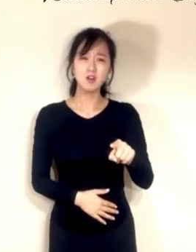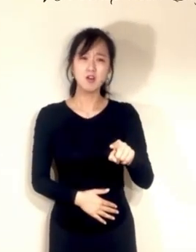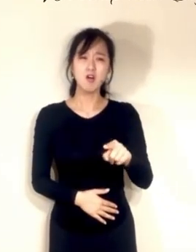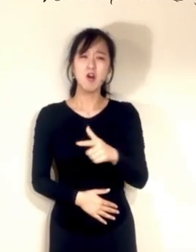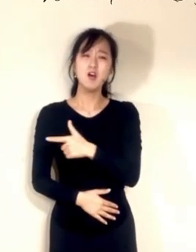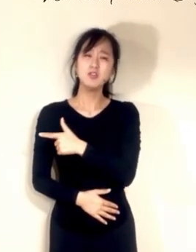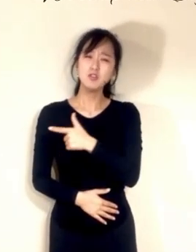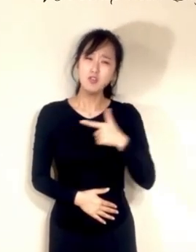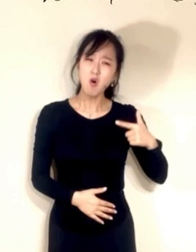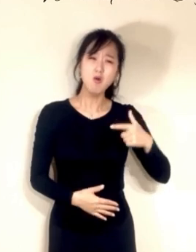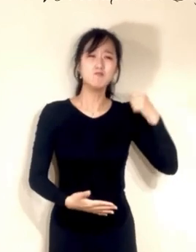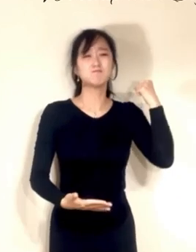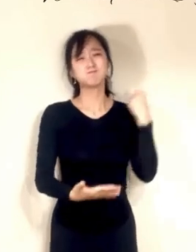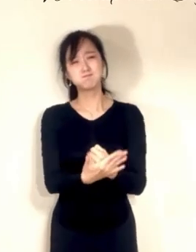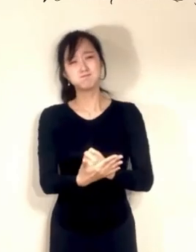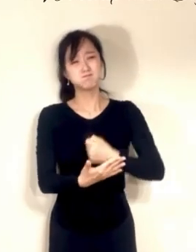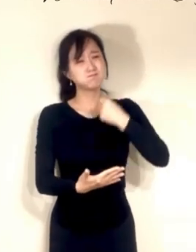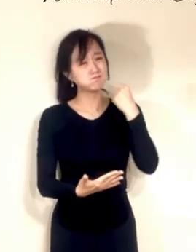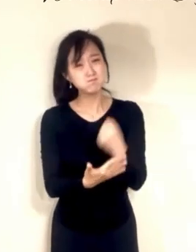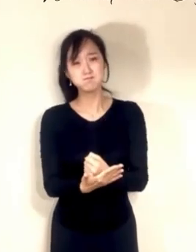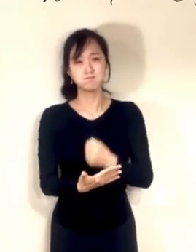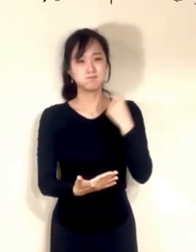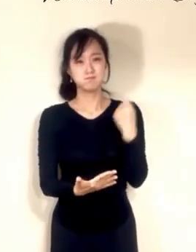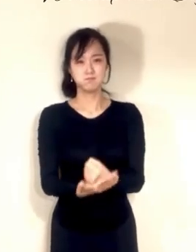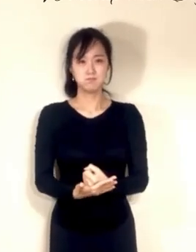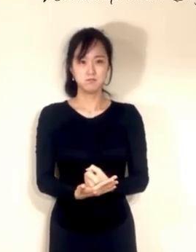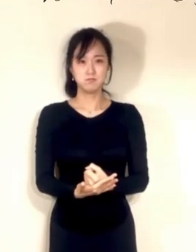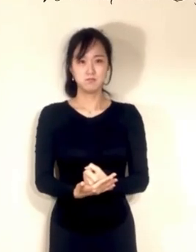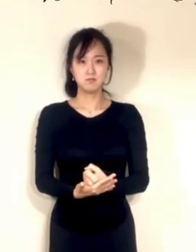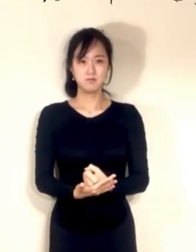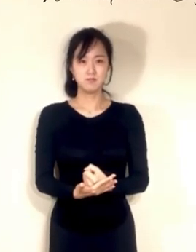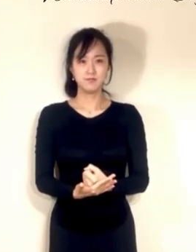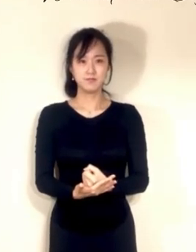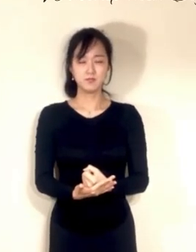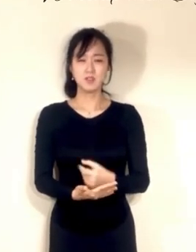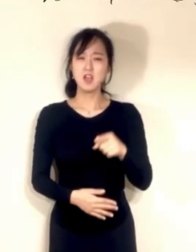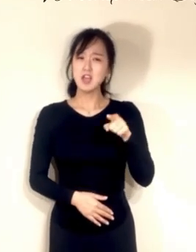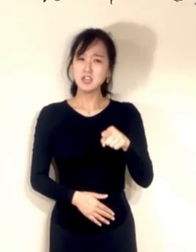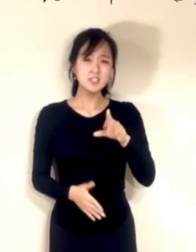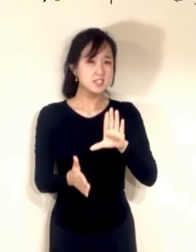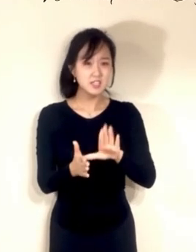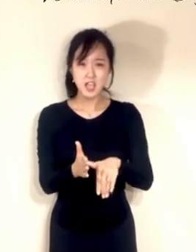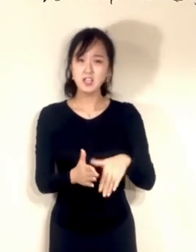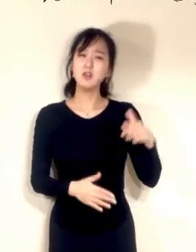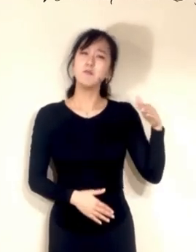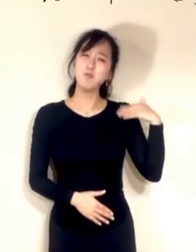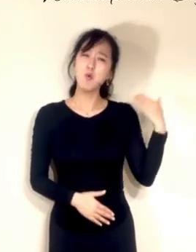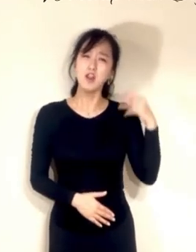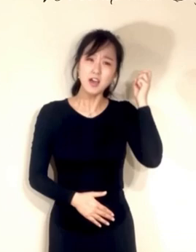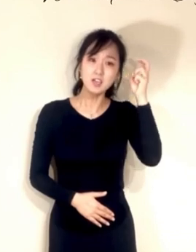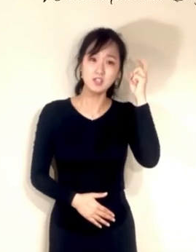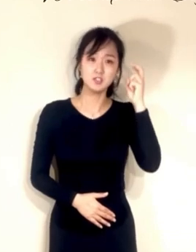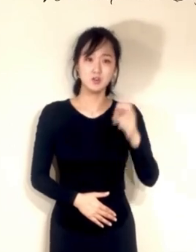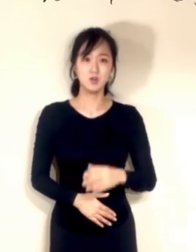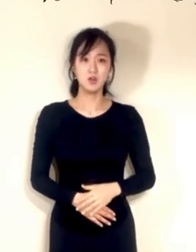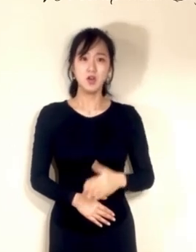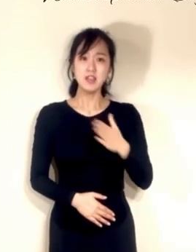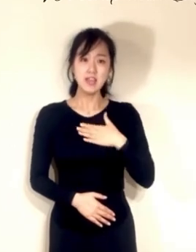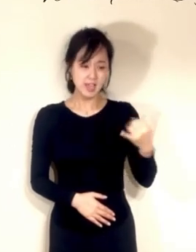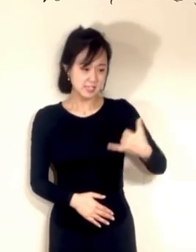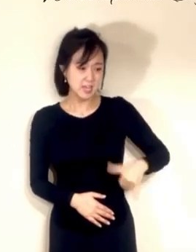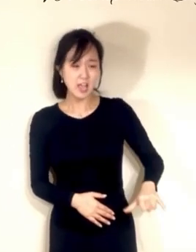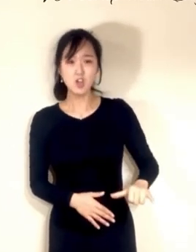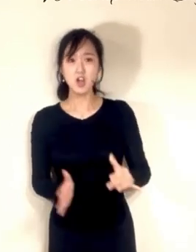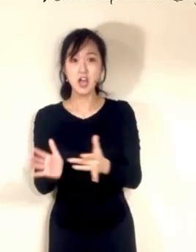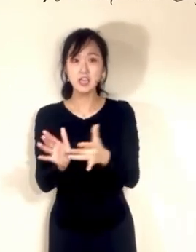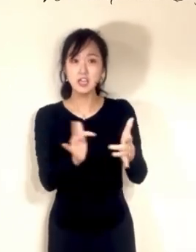일입니까? 그때는 생각 못했겠죠. 내 자녀가 예수님을 떠날 거라고는